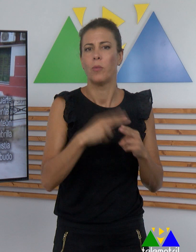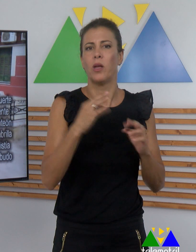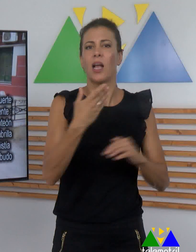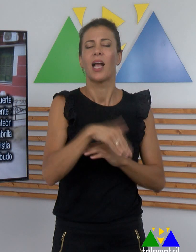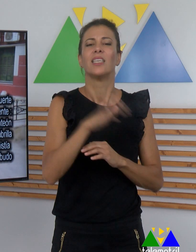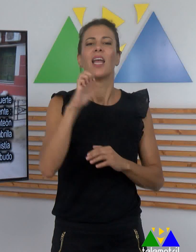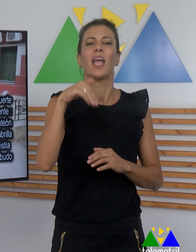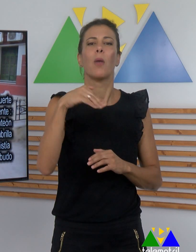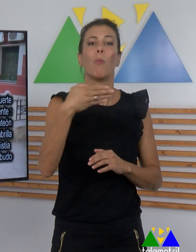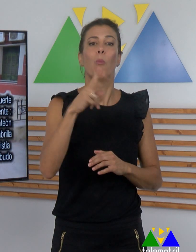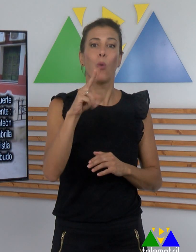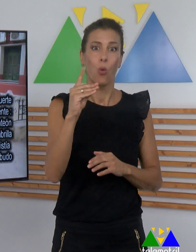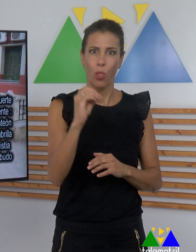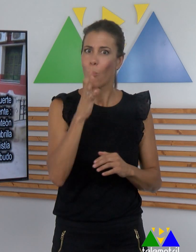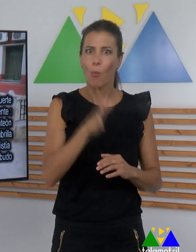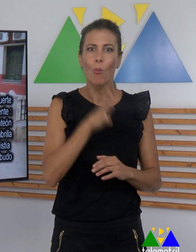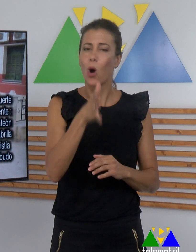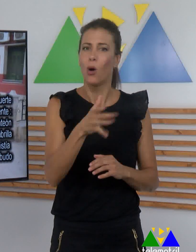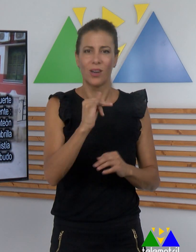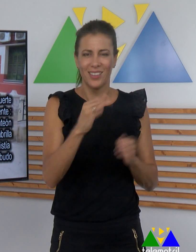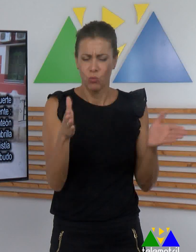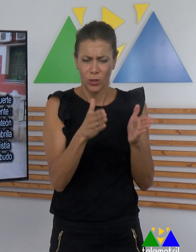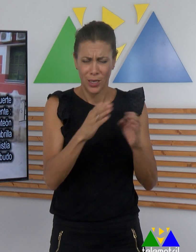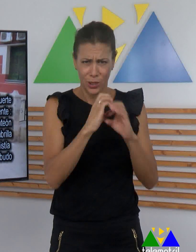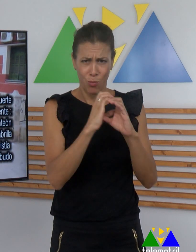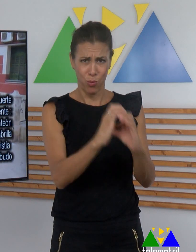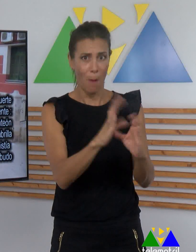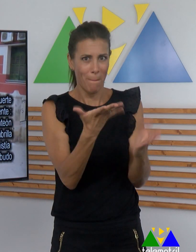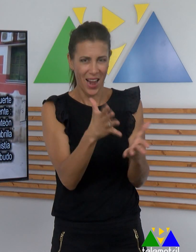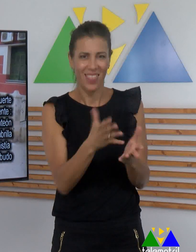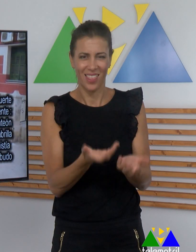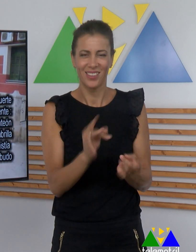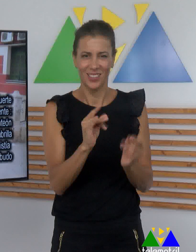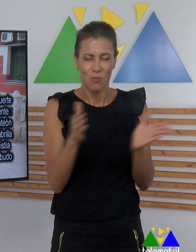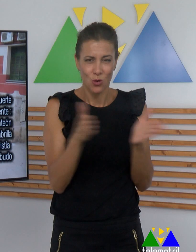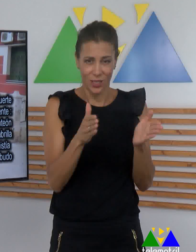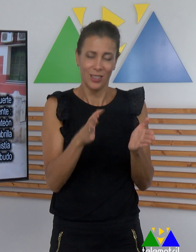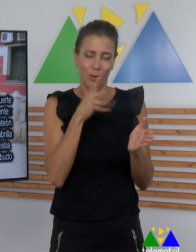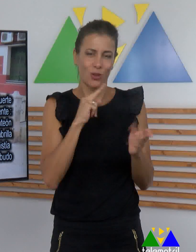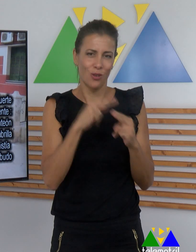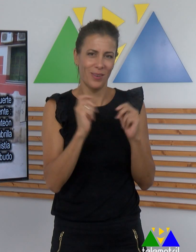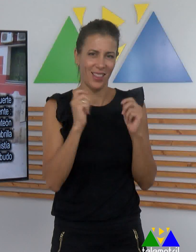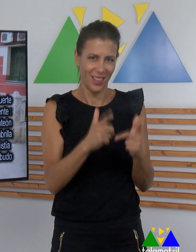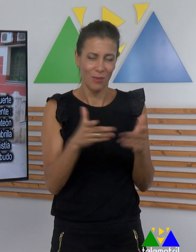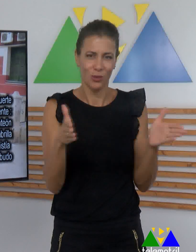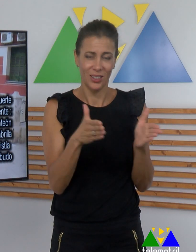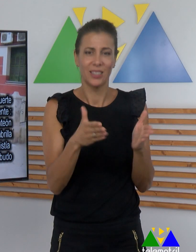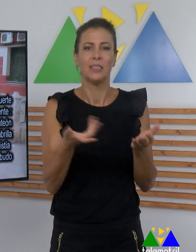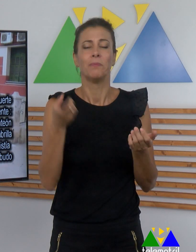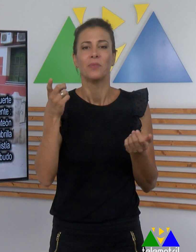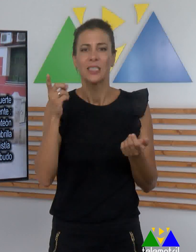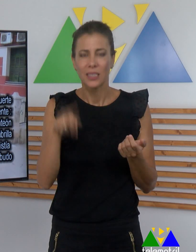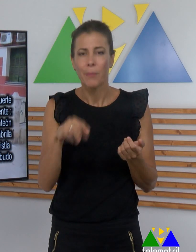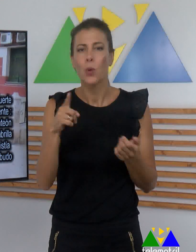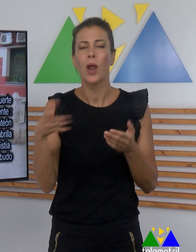embudo. Calle del embudo. Porque era muy estrechita. Es que parece un embudo. Parece un embudo. Muy estrechita. También se le llamó en